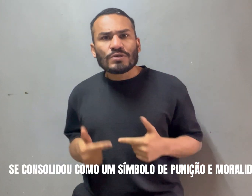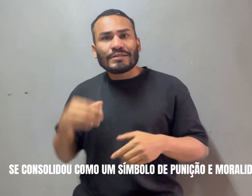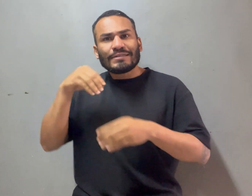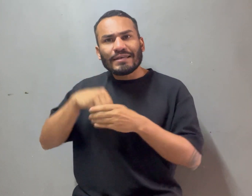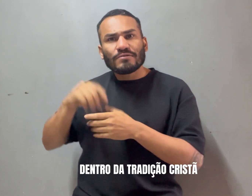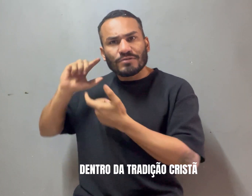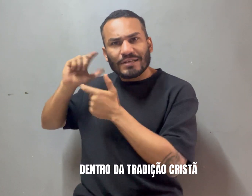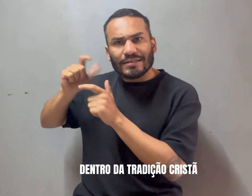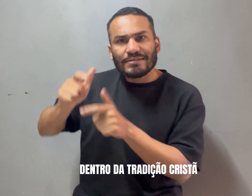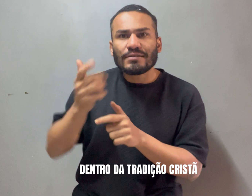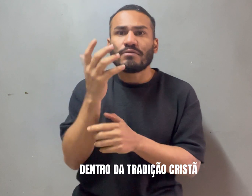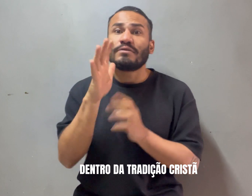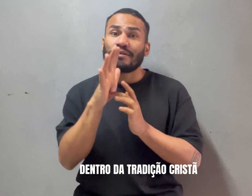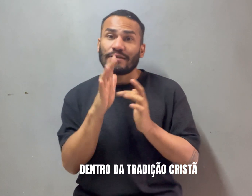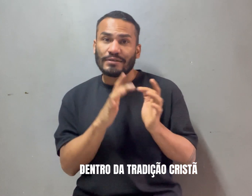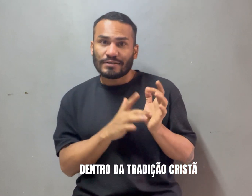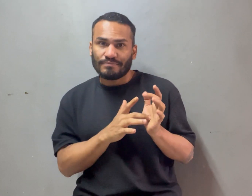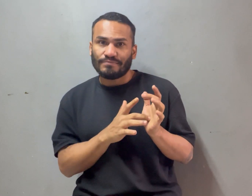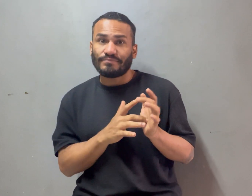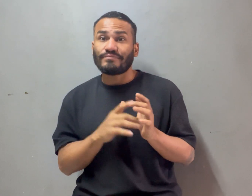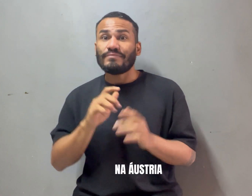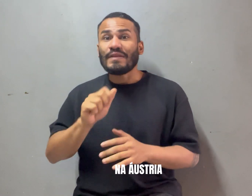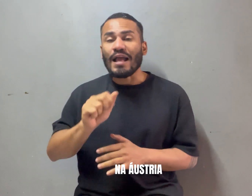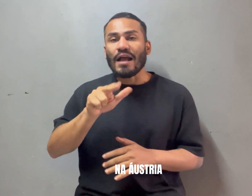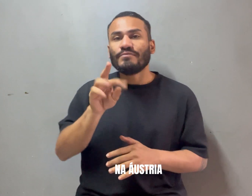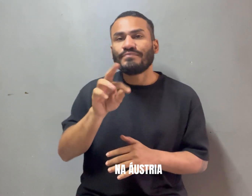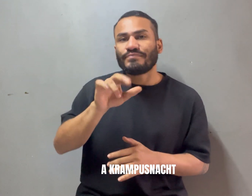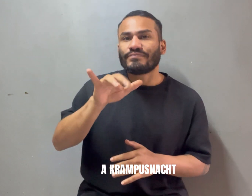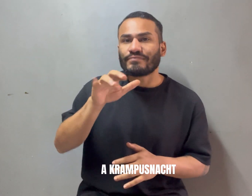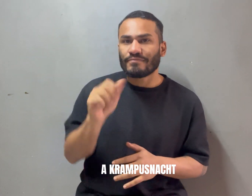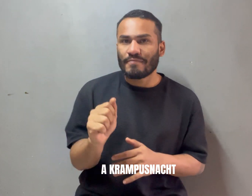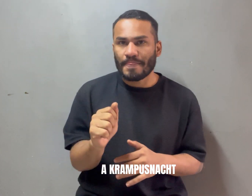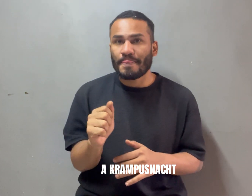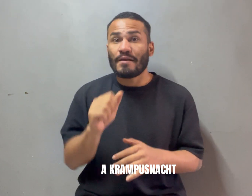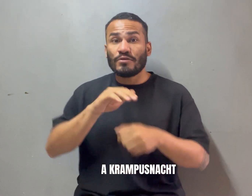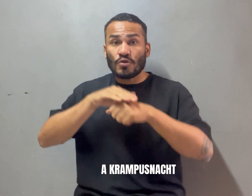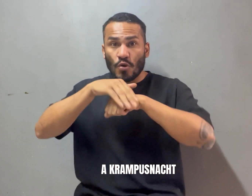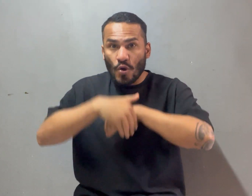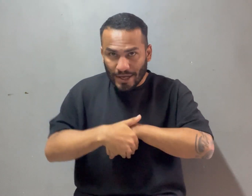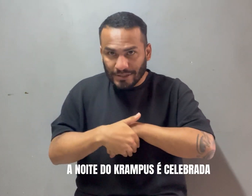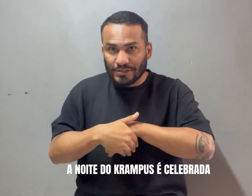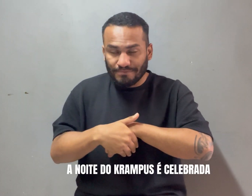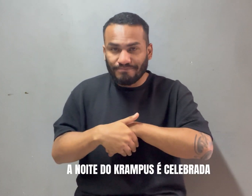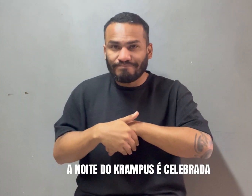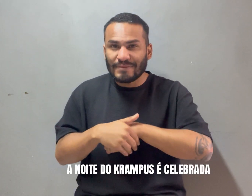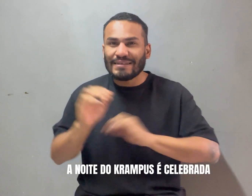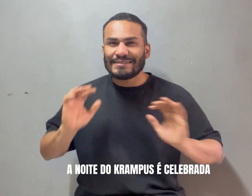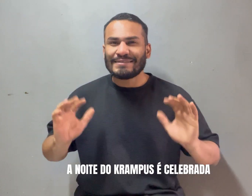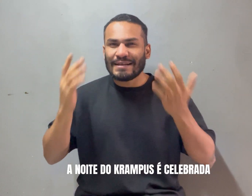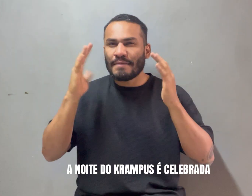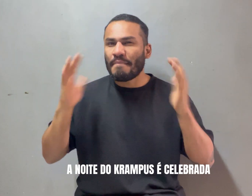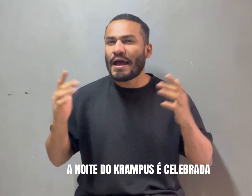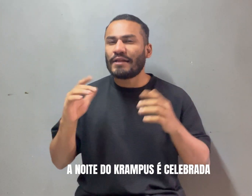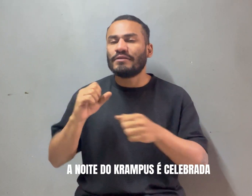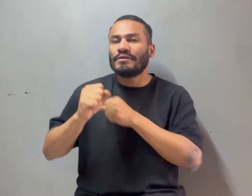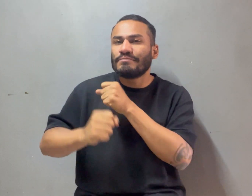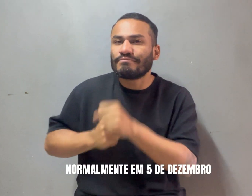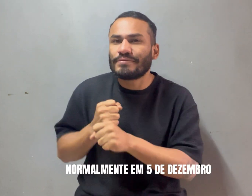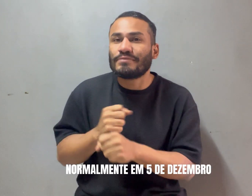moralidade dentro da tradição cristã. Na Áustria, a Krampusnacht, a Noite do Krampus, é celebrada anualmente